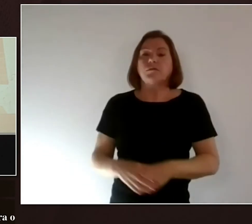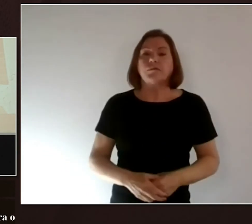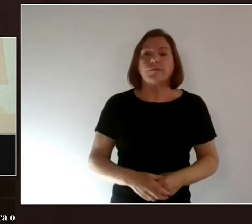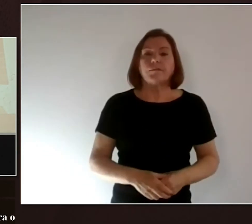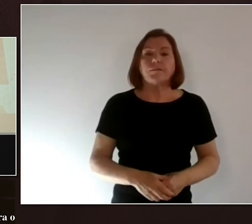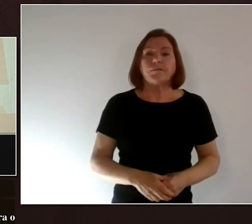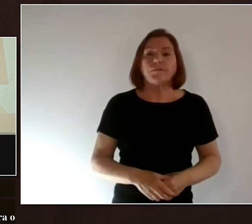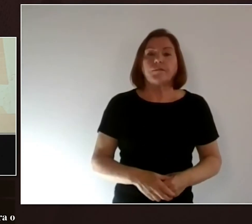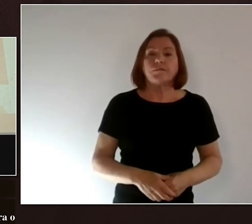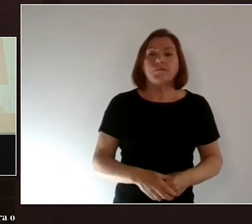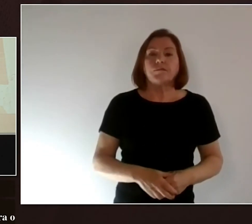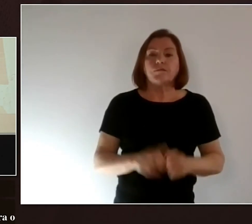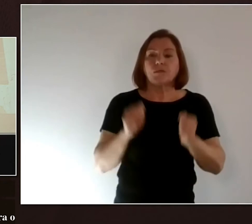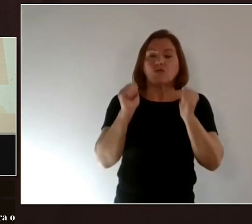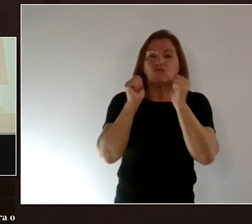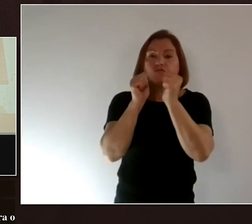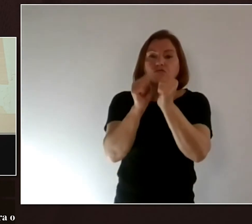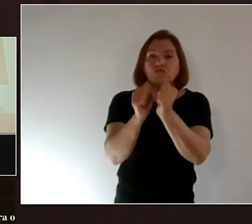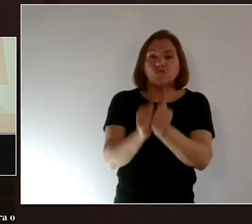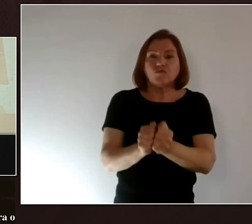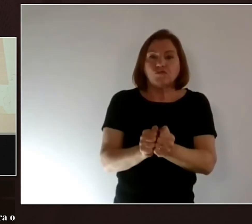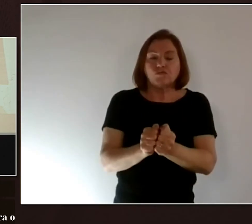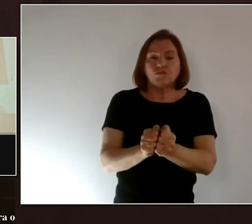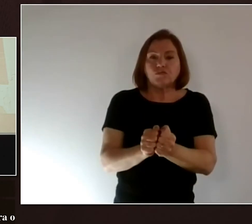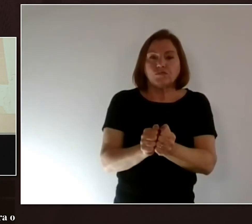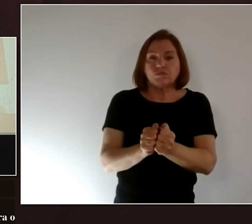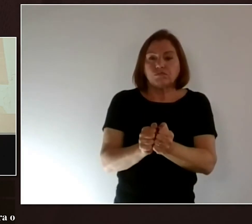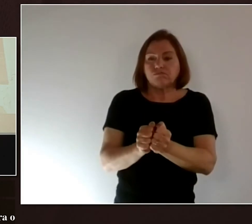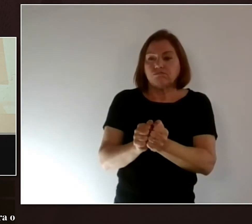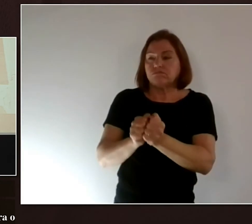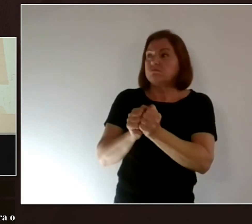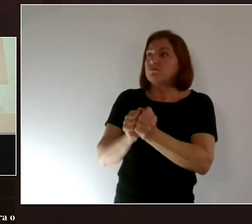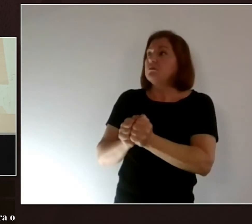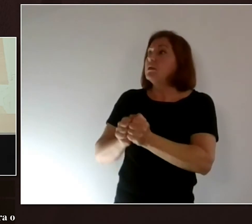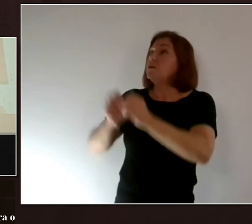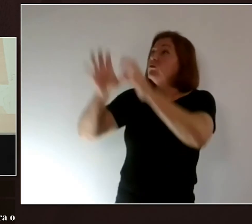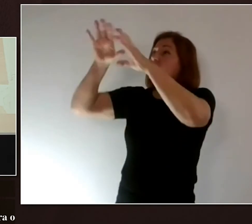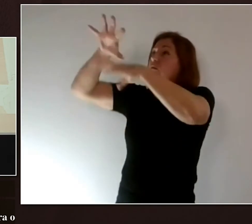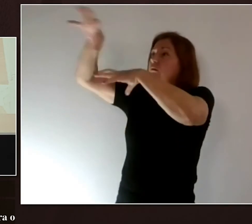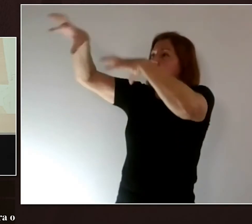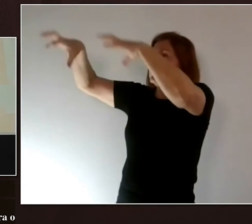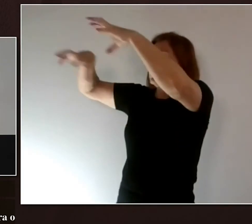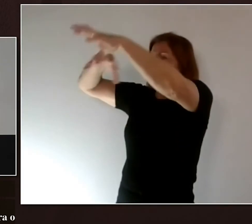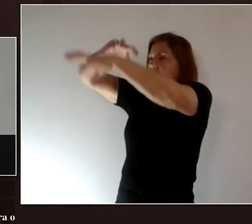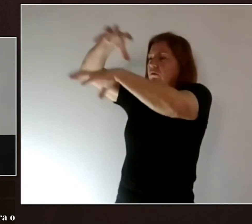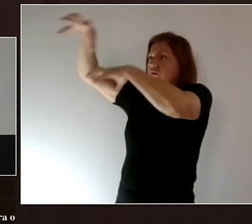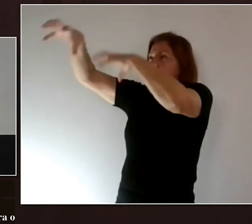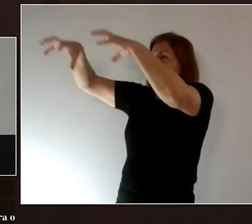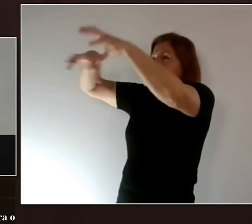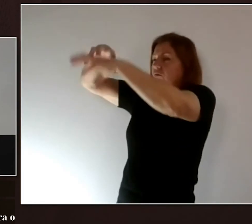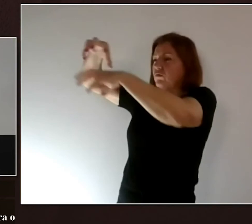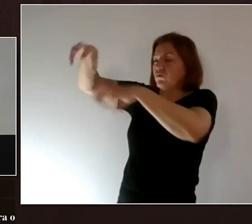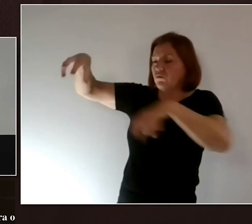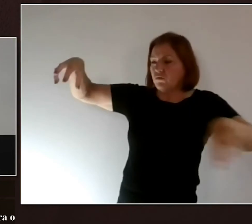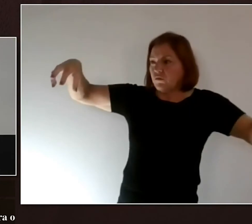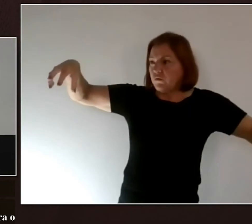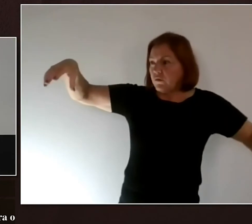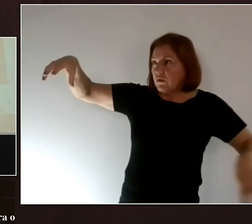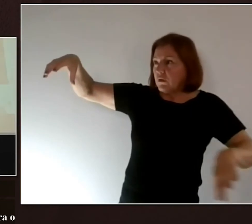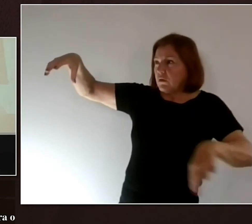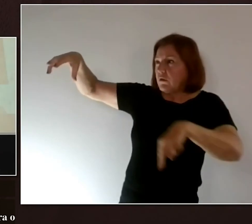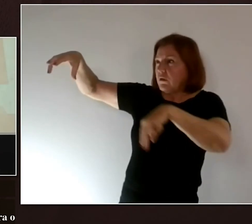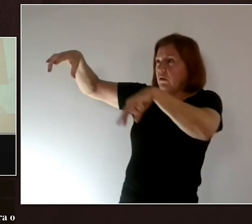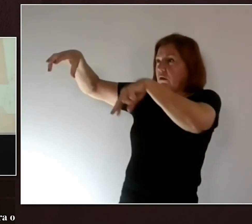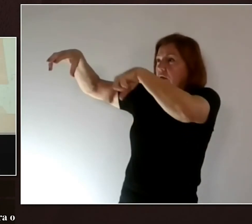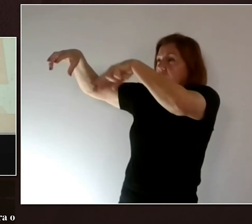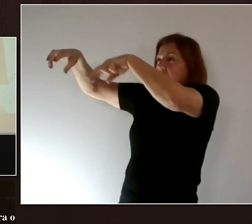arrebatados juntamente com eles entre nuvens para o encontro com o Senhor nos ares, e assim